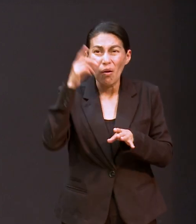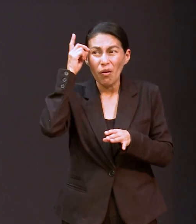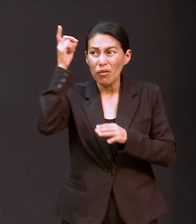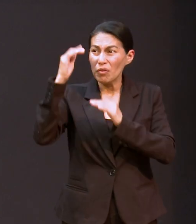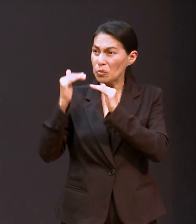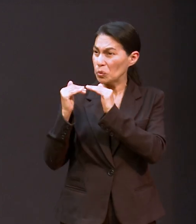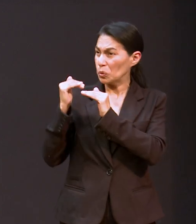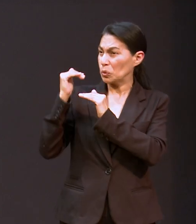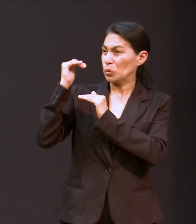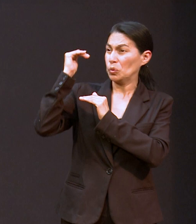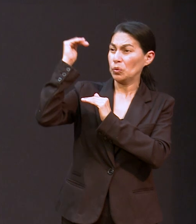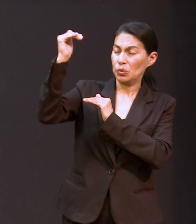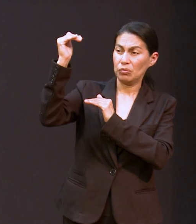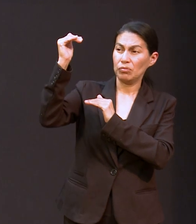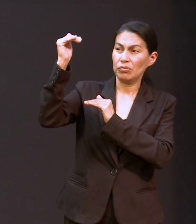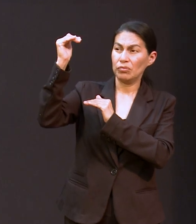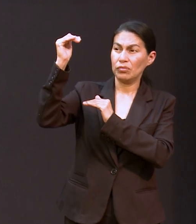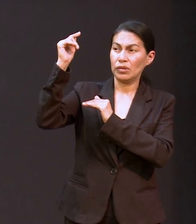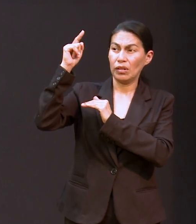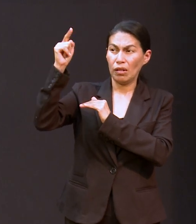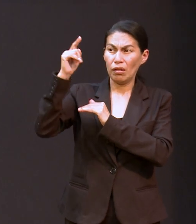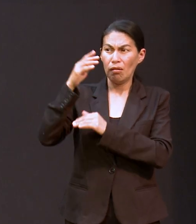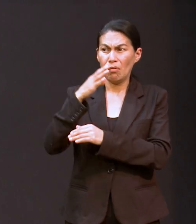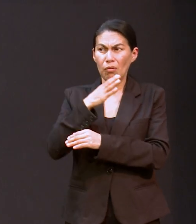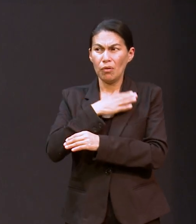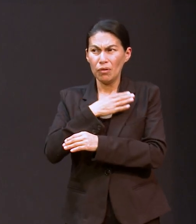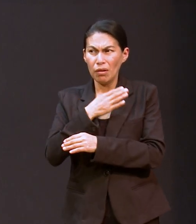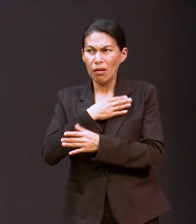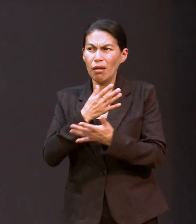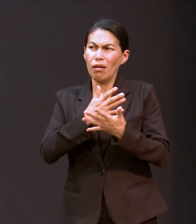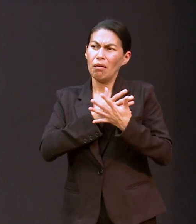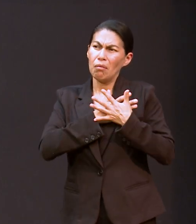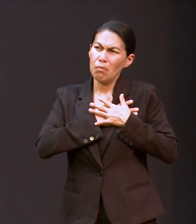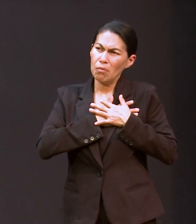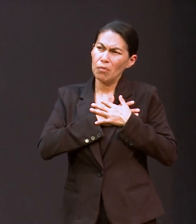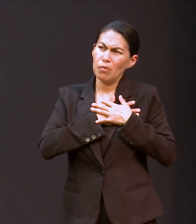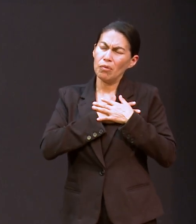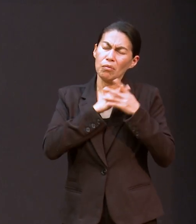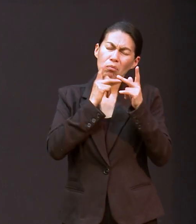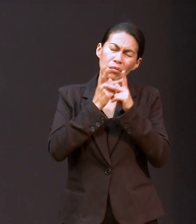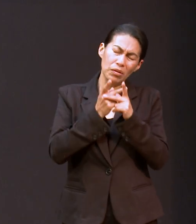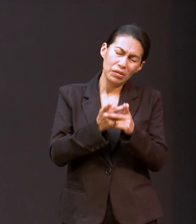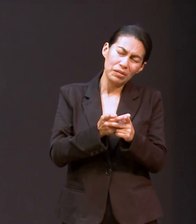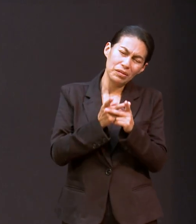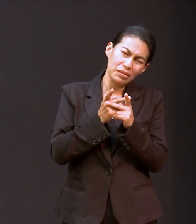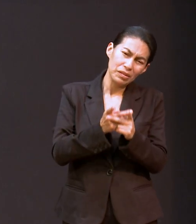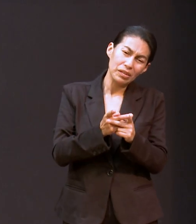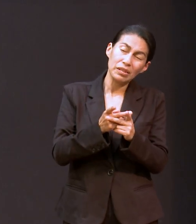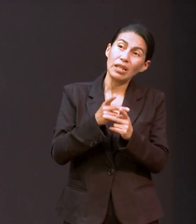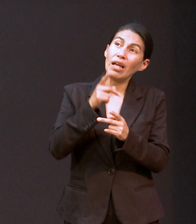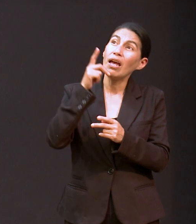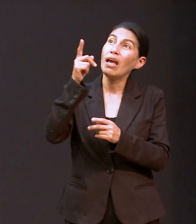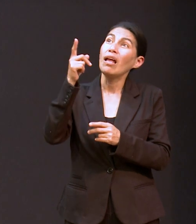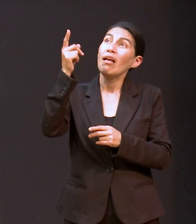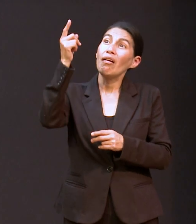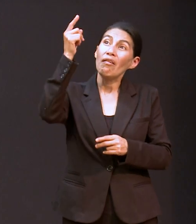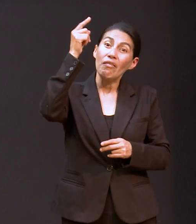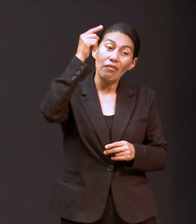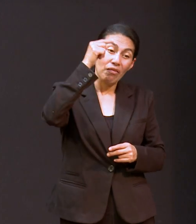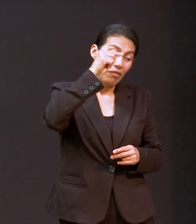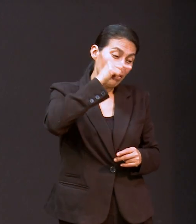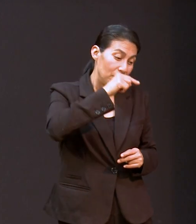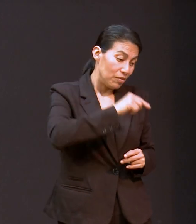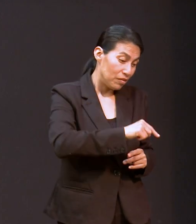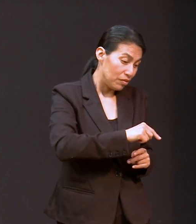un Dios tan grande puede tener la bondad y la paciencia de venir a